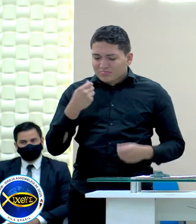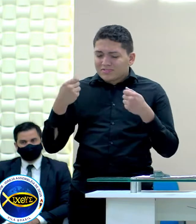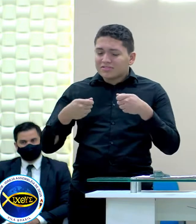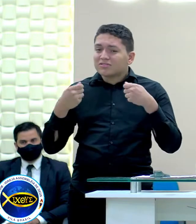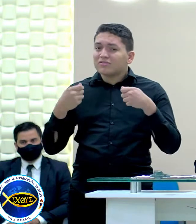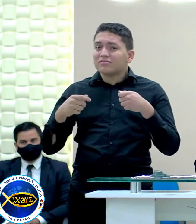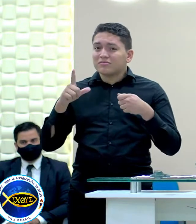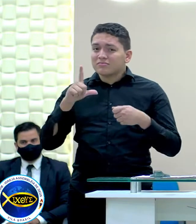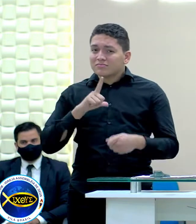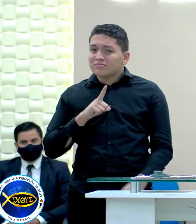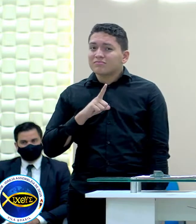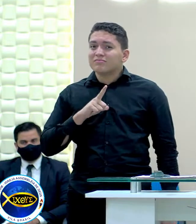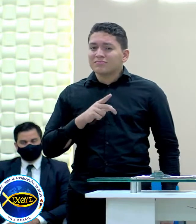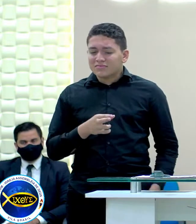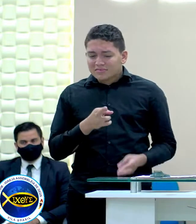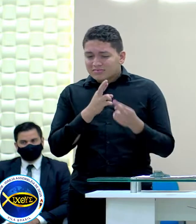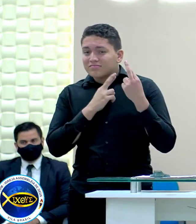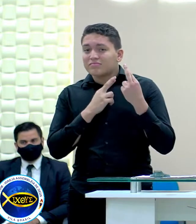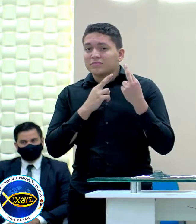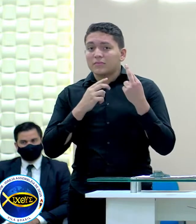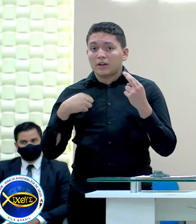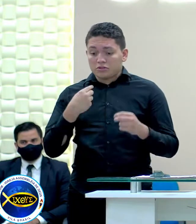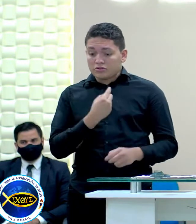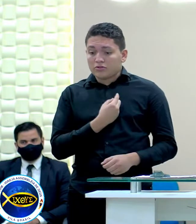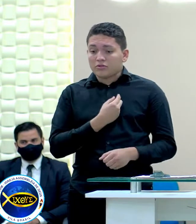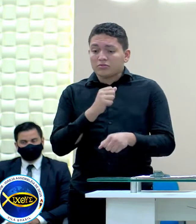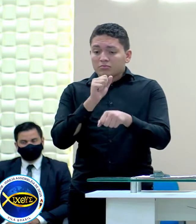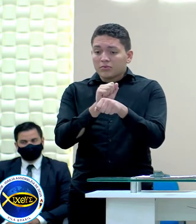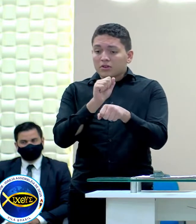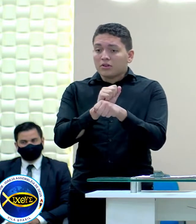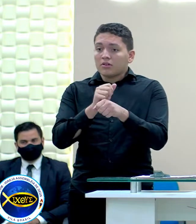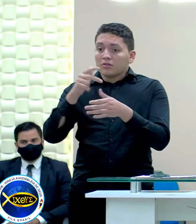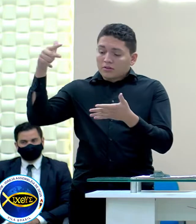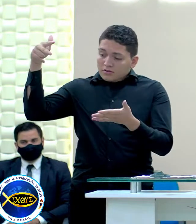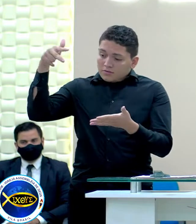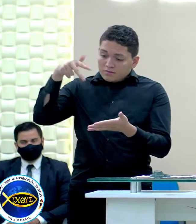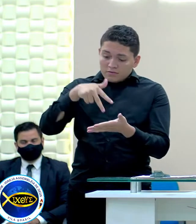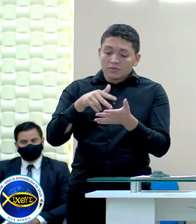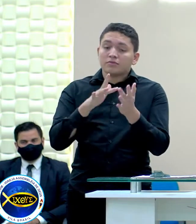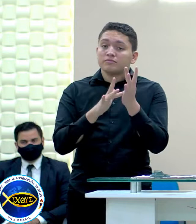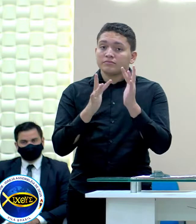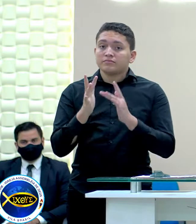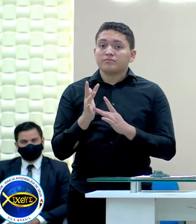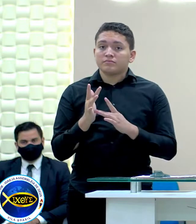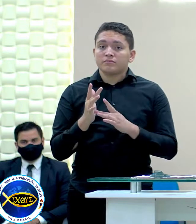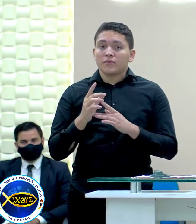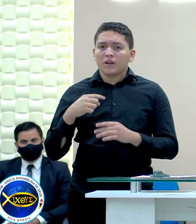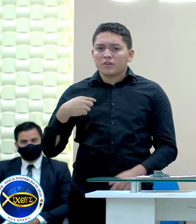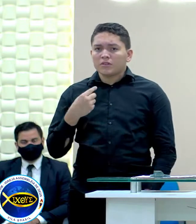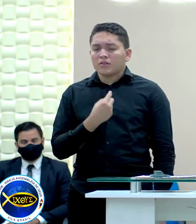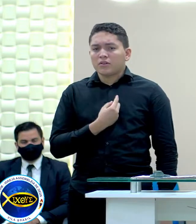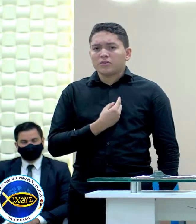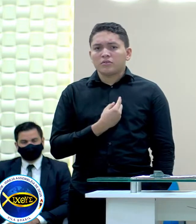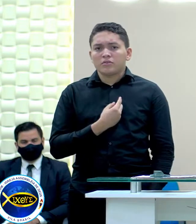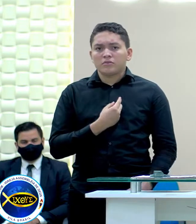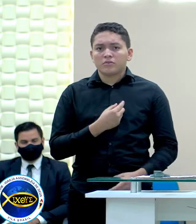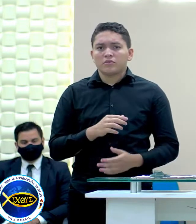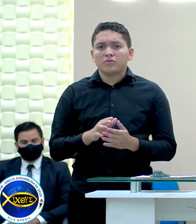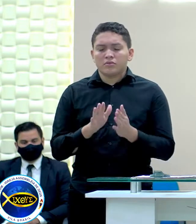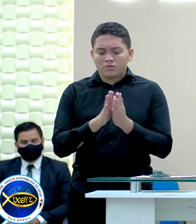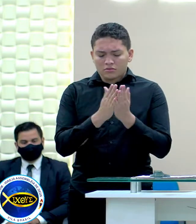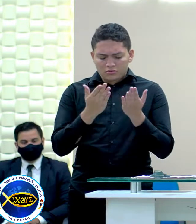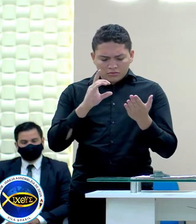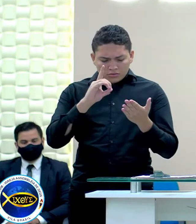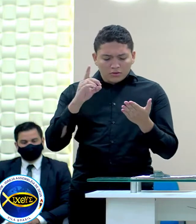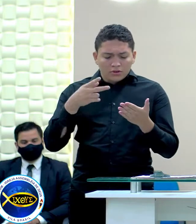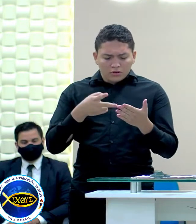levar, enquanto nós esperamos o Senhor Jesus Cristo, quando nós olhamos para a palavra do